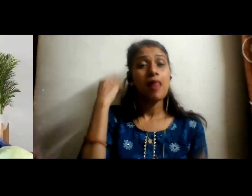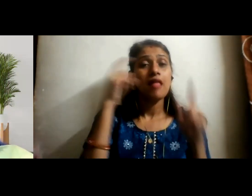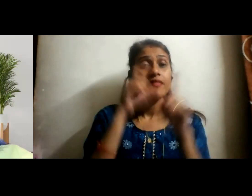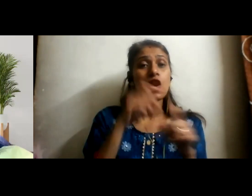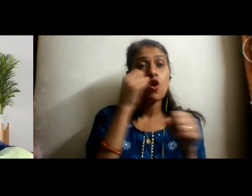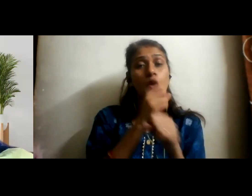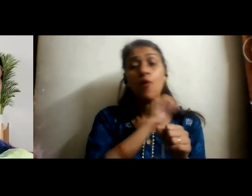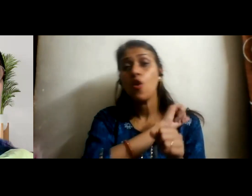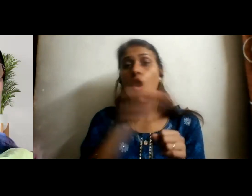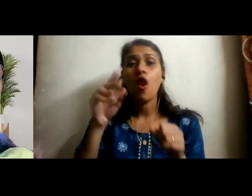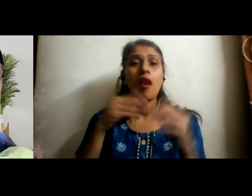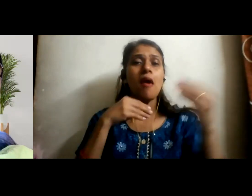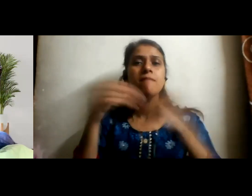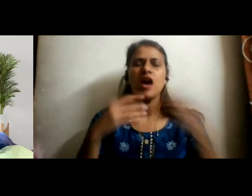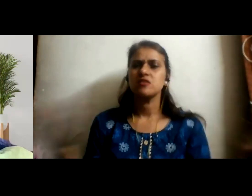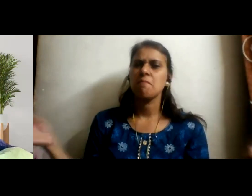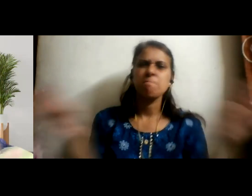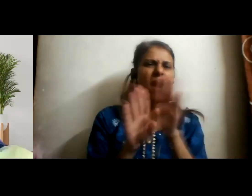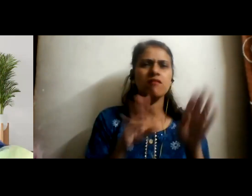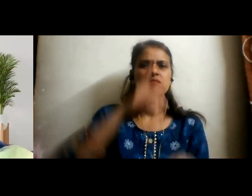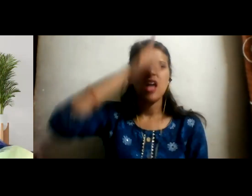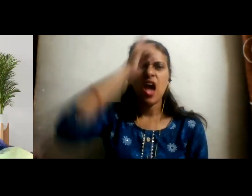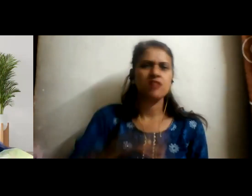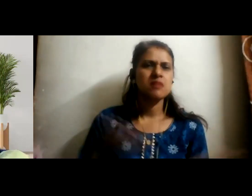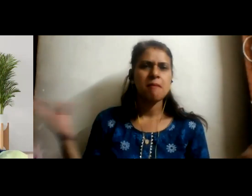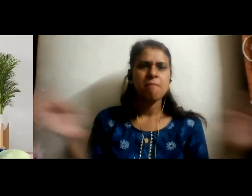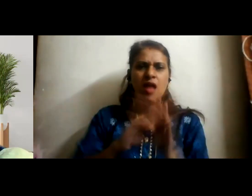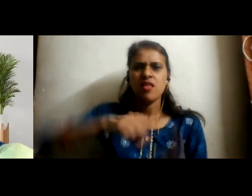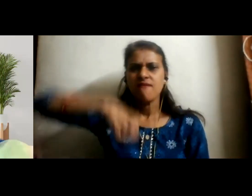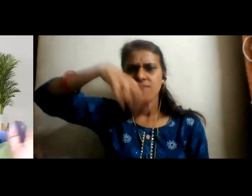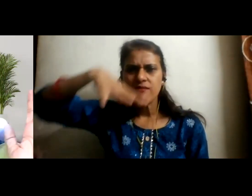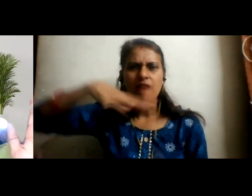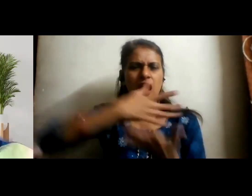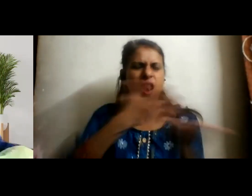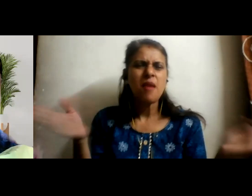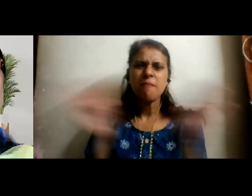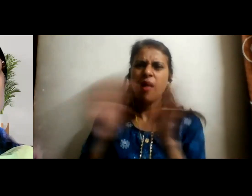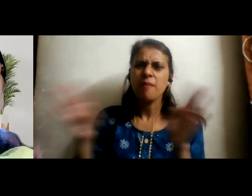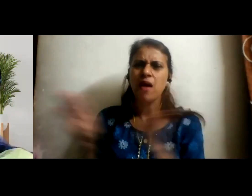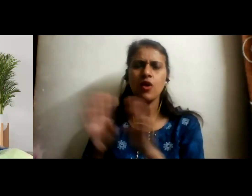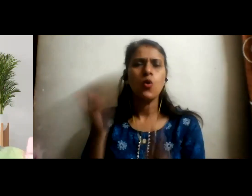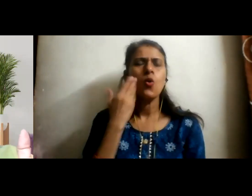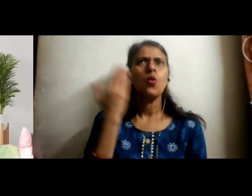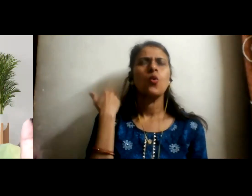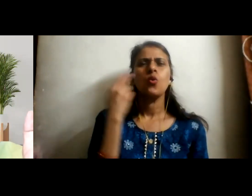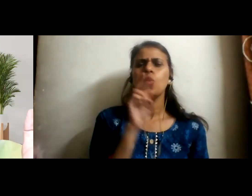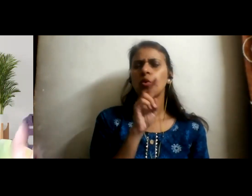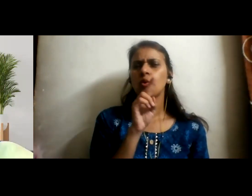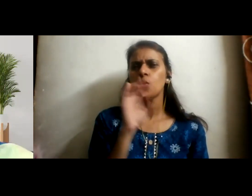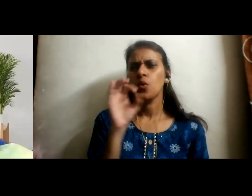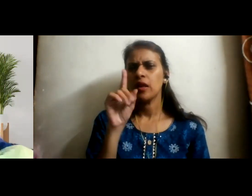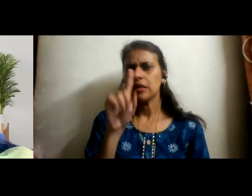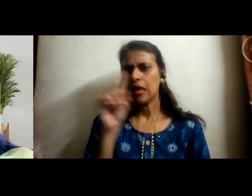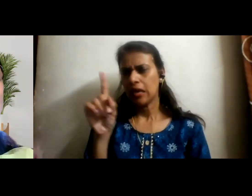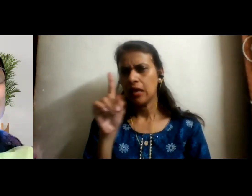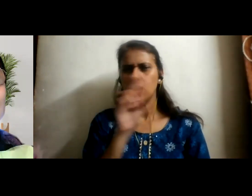सारे प्लास्टिक रातों रात बंद कर दिए, और उन्होंने बोला इतना 10,000 फाइन लगेगा, और मैं ये बात कर रही हूँ 2011 या 12